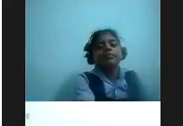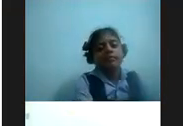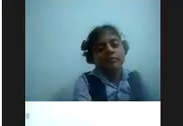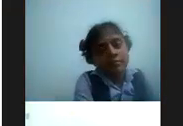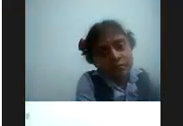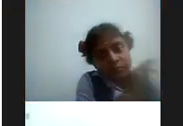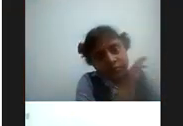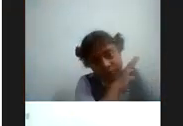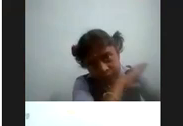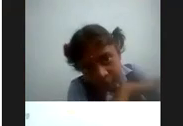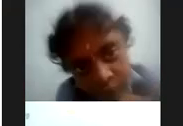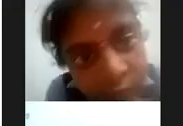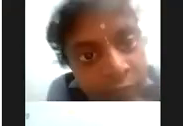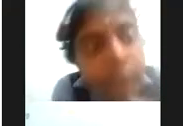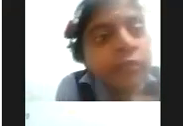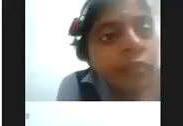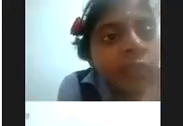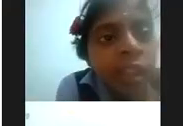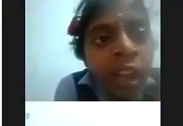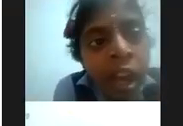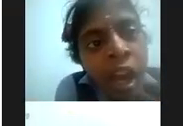సర్కిల్స్. అన్న టూ సర్కిల్స్ లేనివన్నా?